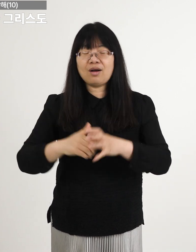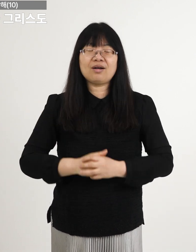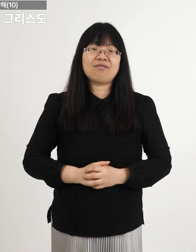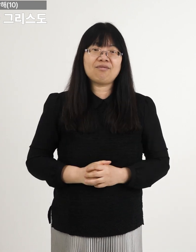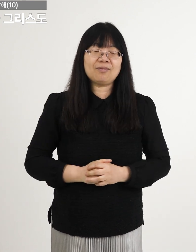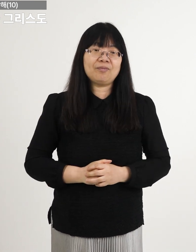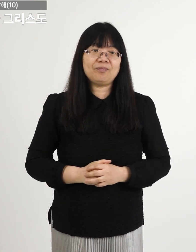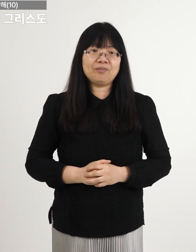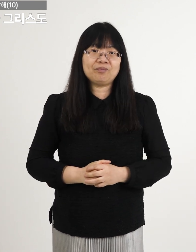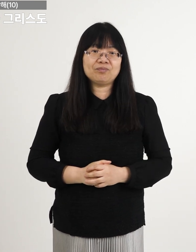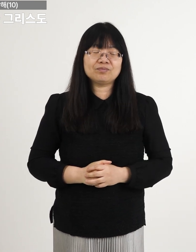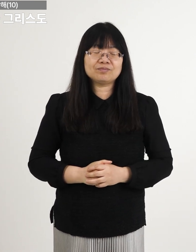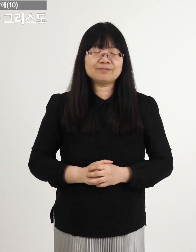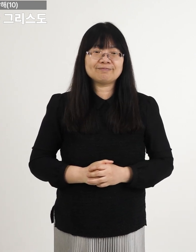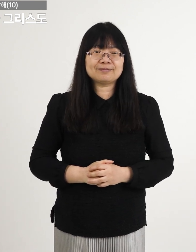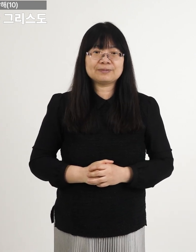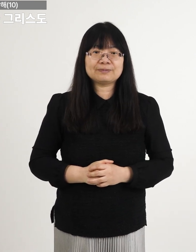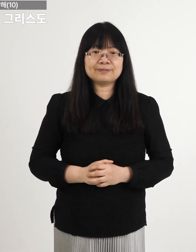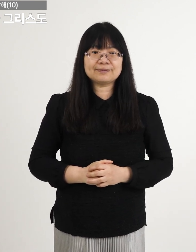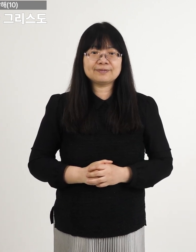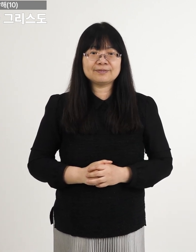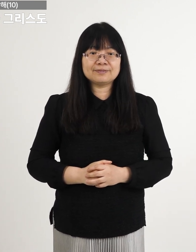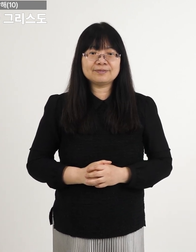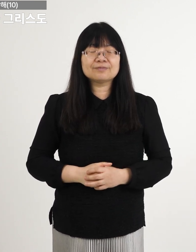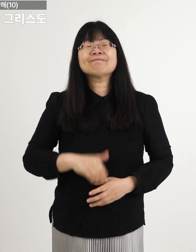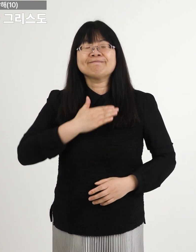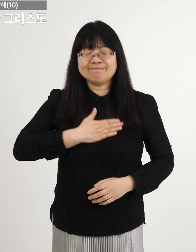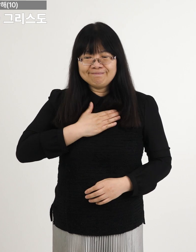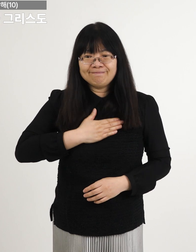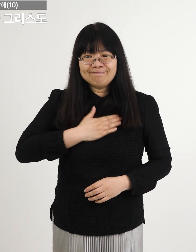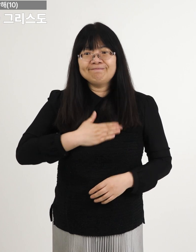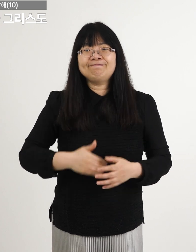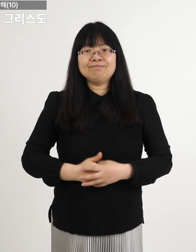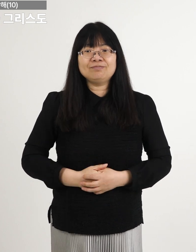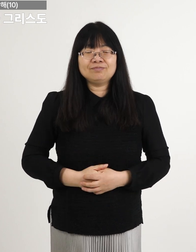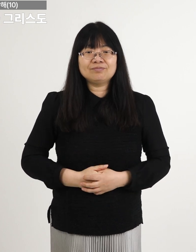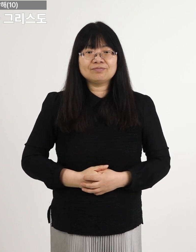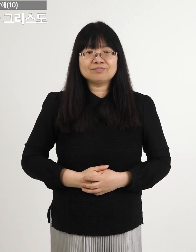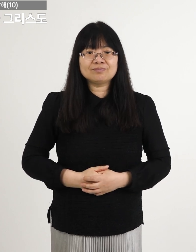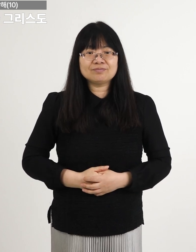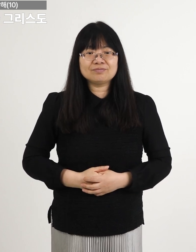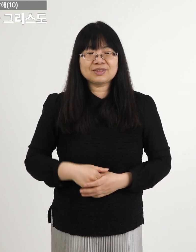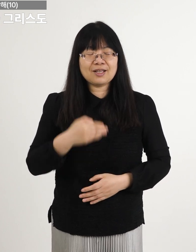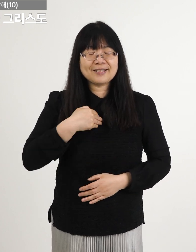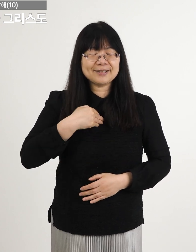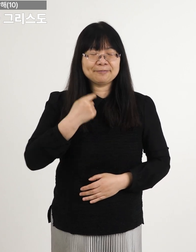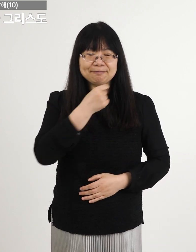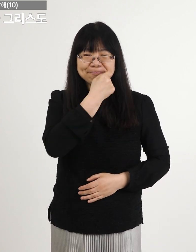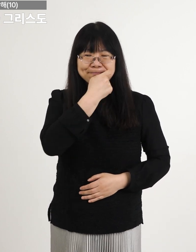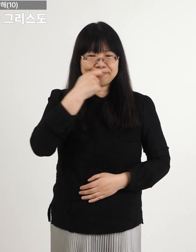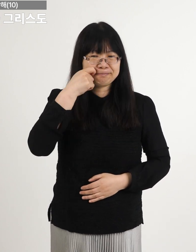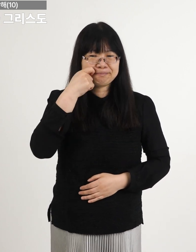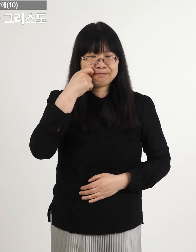이렇게 대답을 한 거예요. 알겠습니다. 나 그냥 입 닫고 가만히 있을게요.